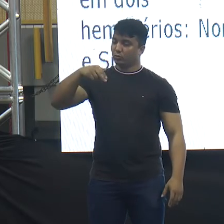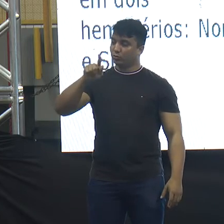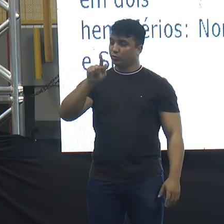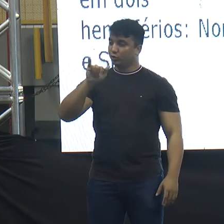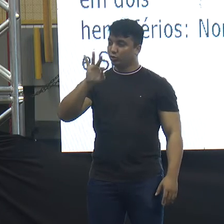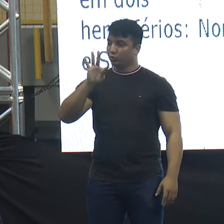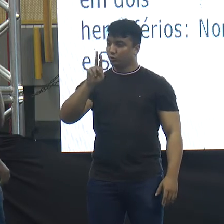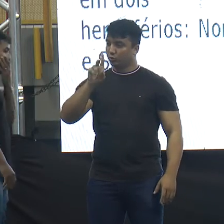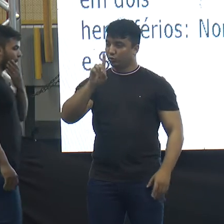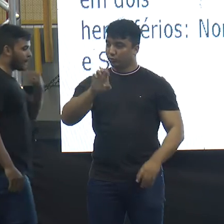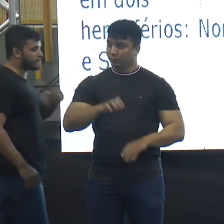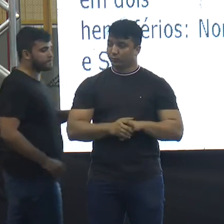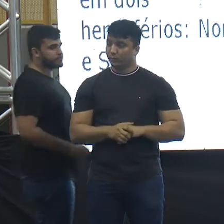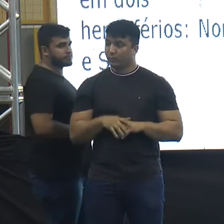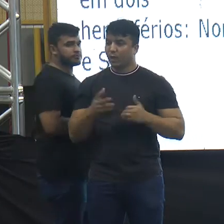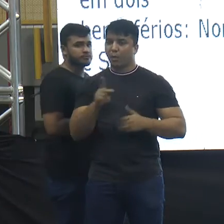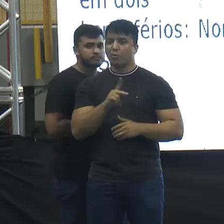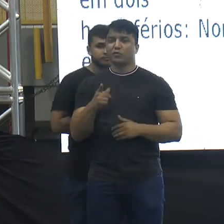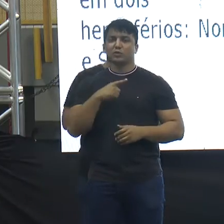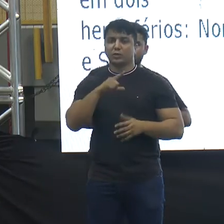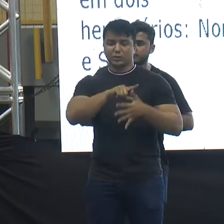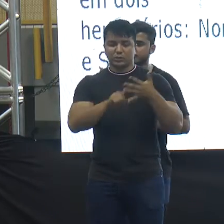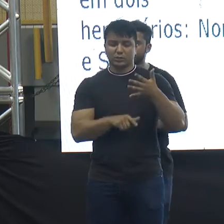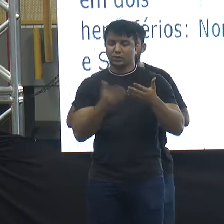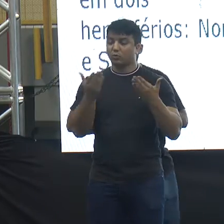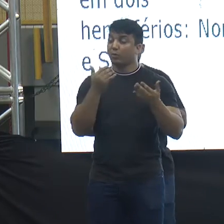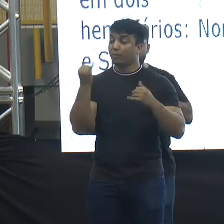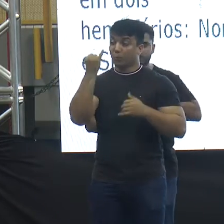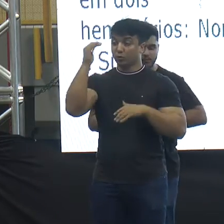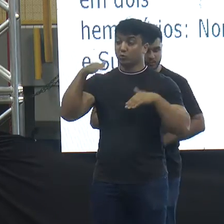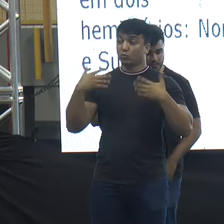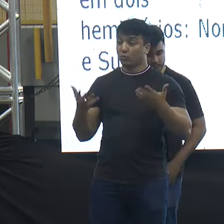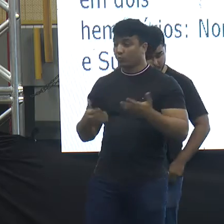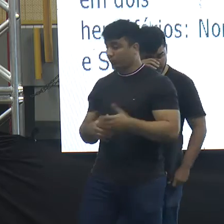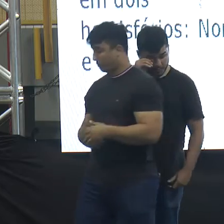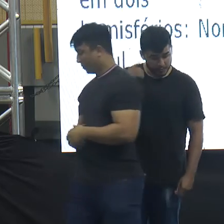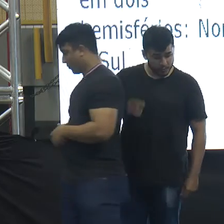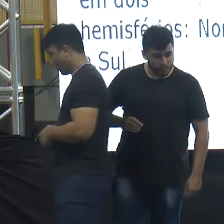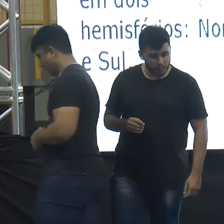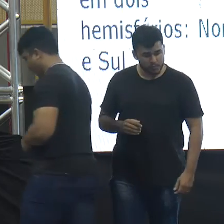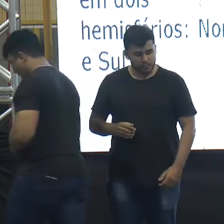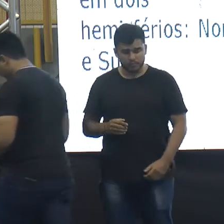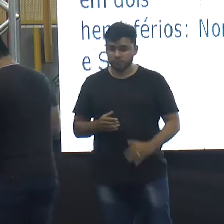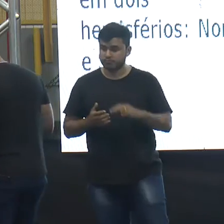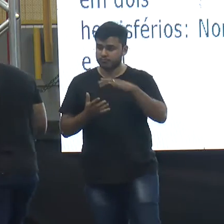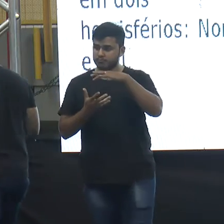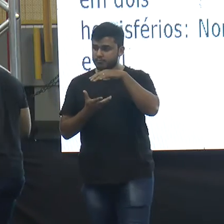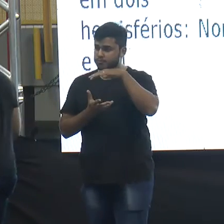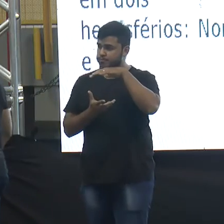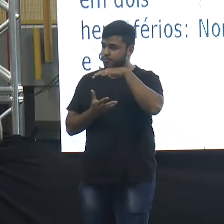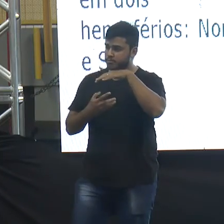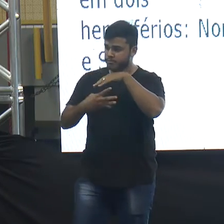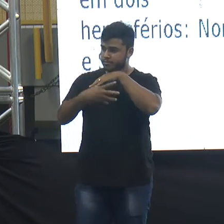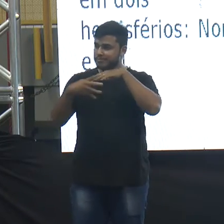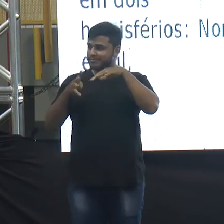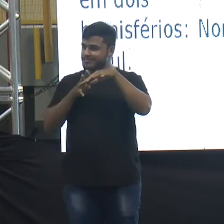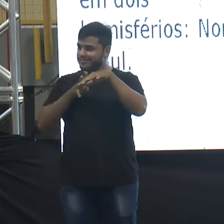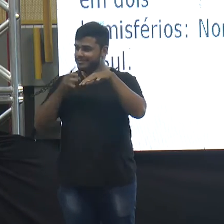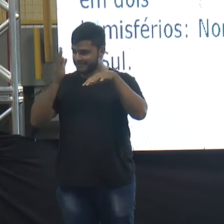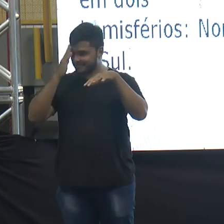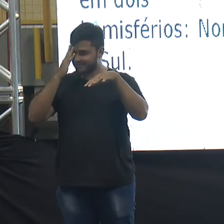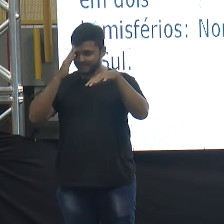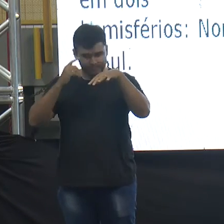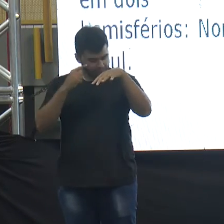Professor, o senhor falou aí de 5 paralelos importantes. Os 2 trópicos, Câncer, hemisfério